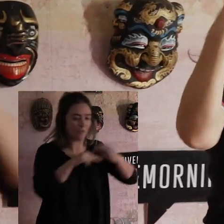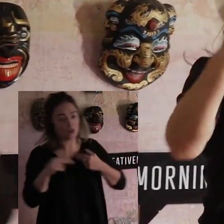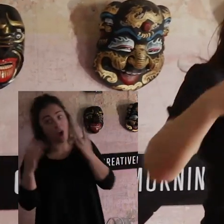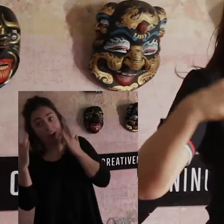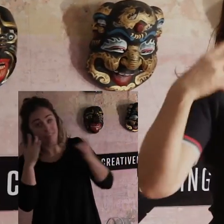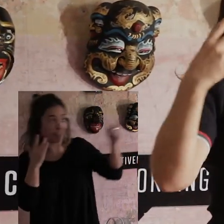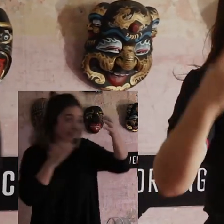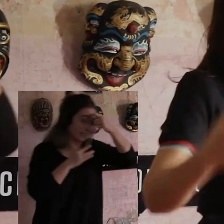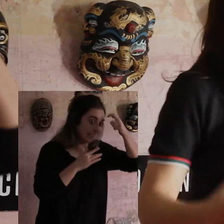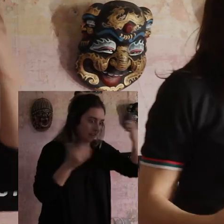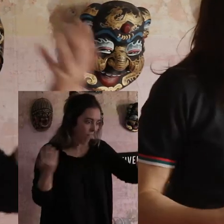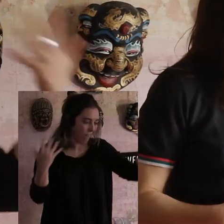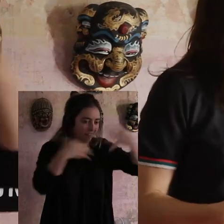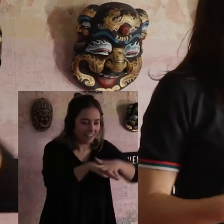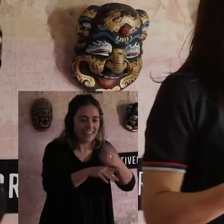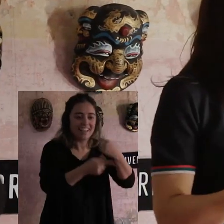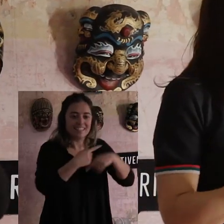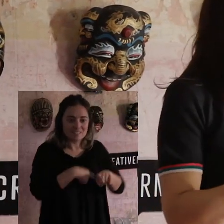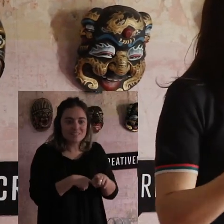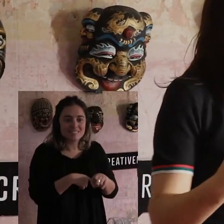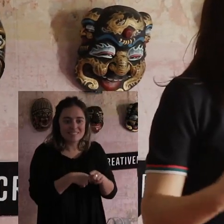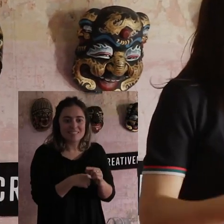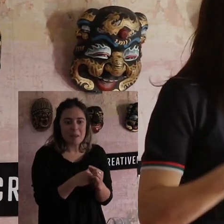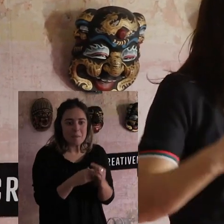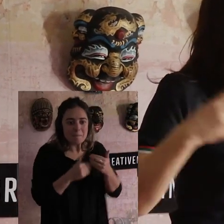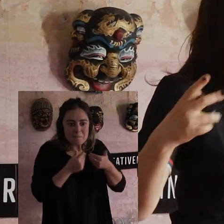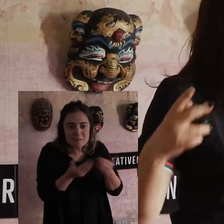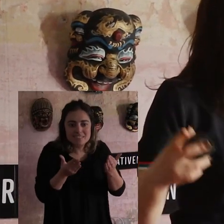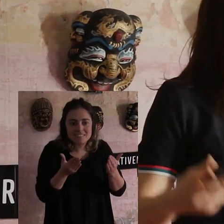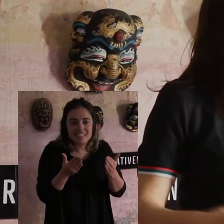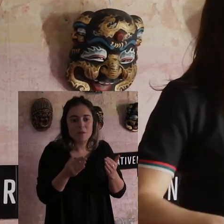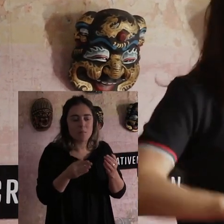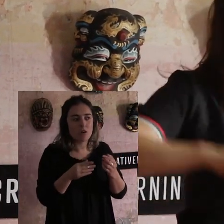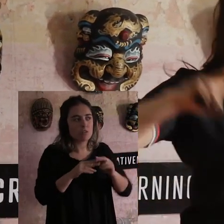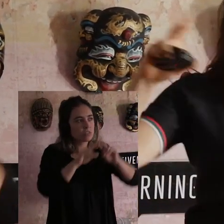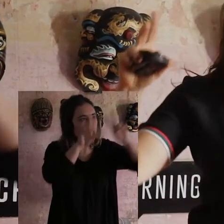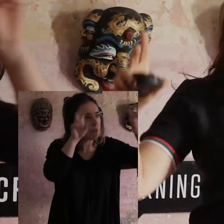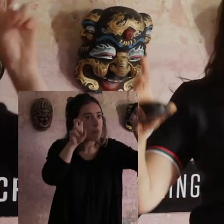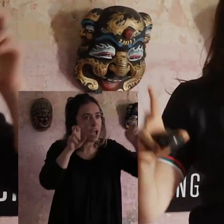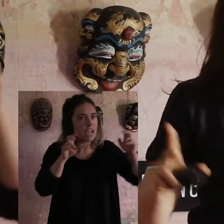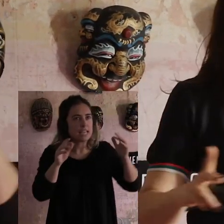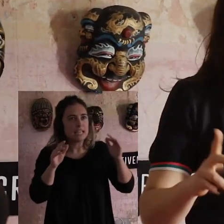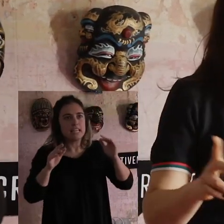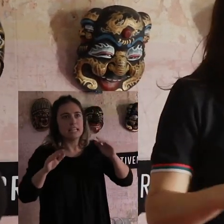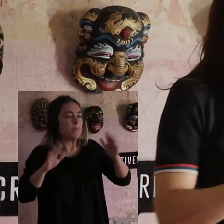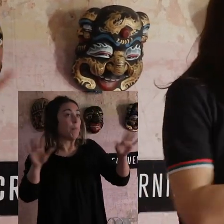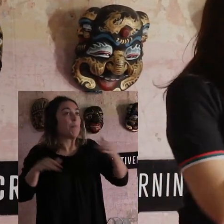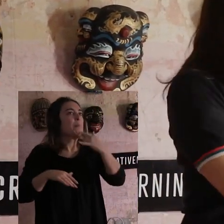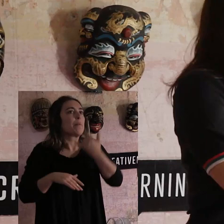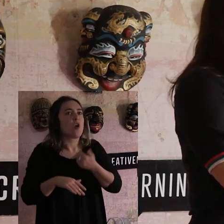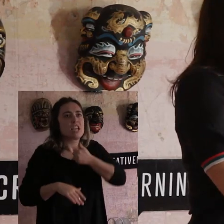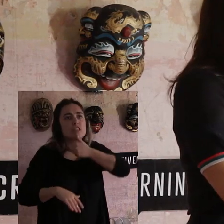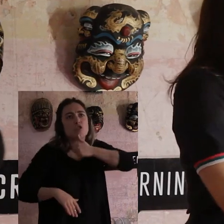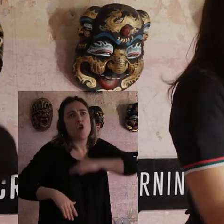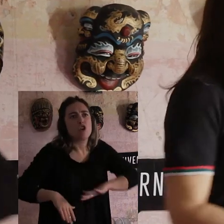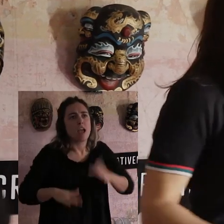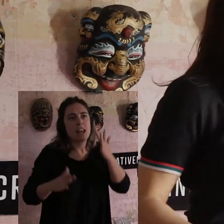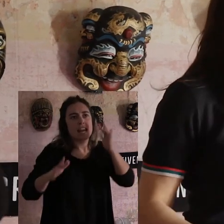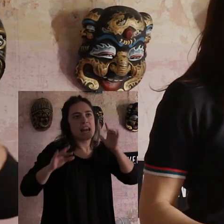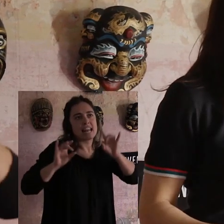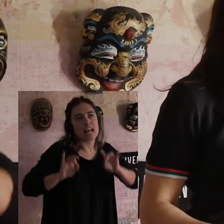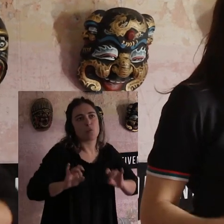Entonces empieza a pasar esto. Entonces ahí fue que empecé a agarrar los grandes temas. Está historia natural de la belleza, no sé qué. Ahí tuvimos charlas con